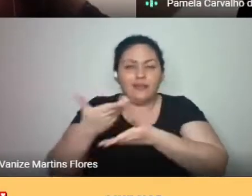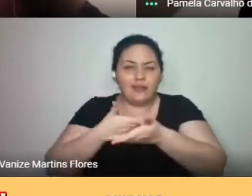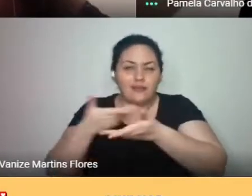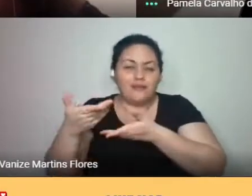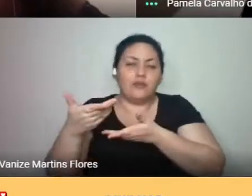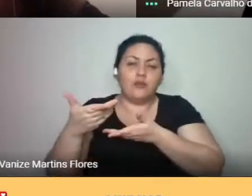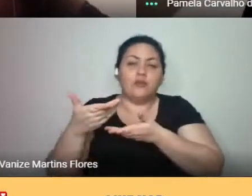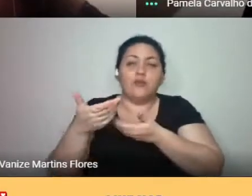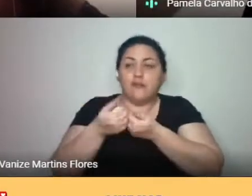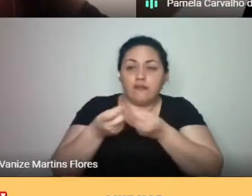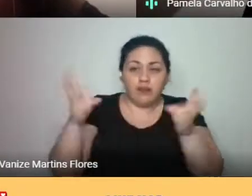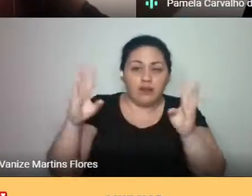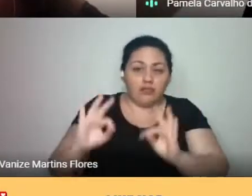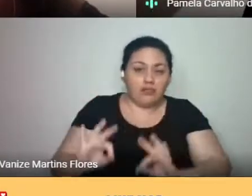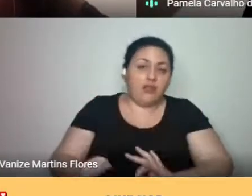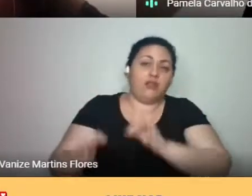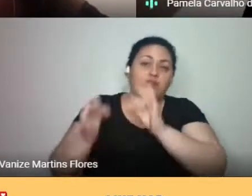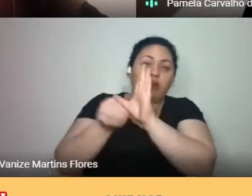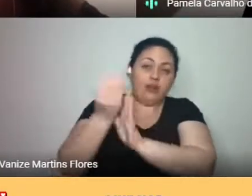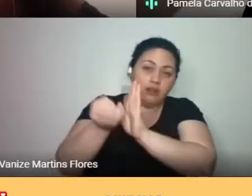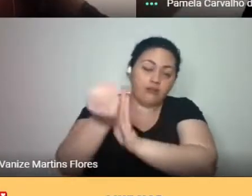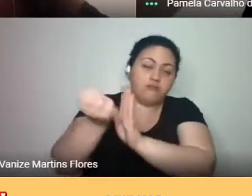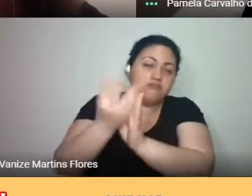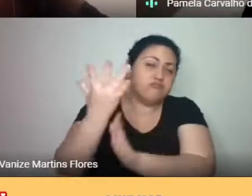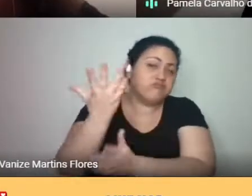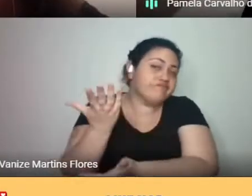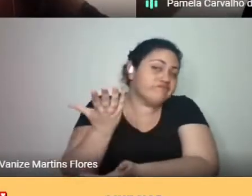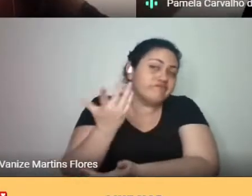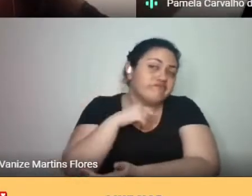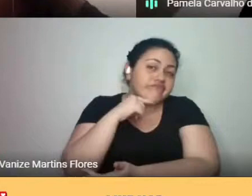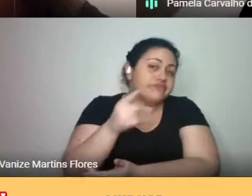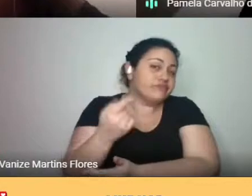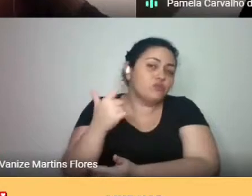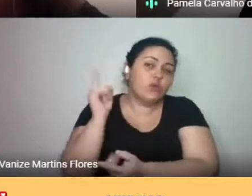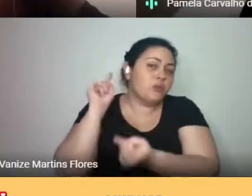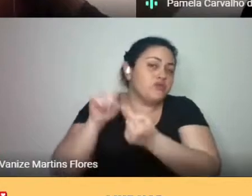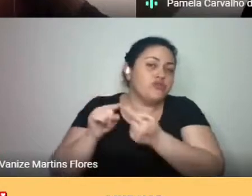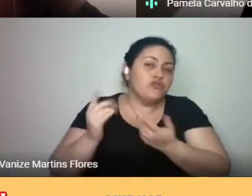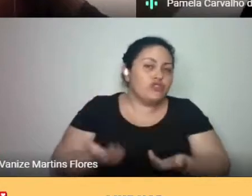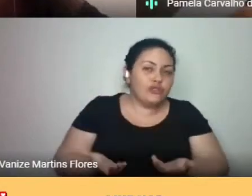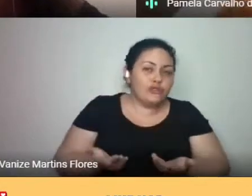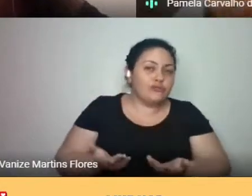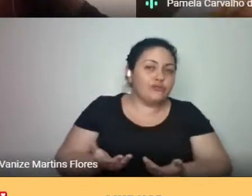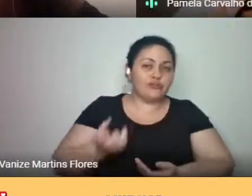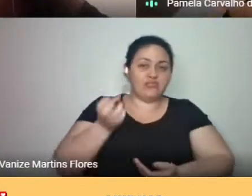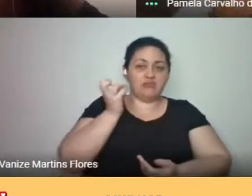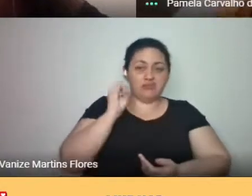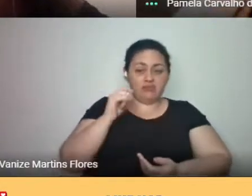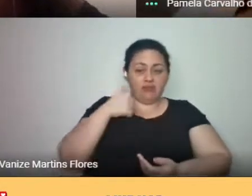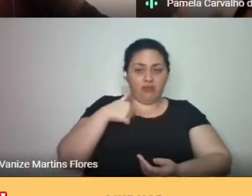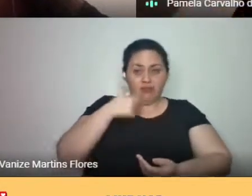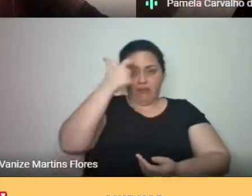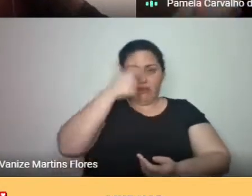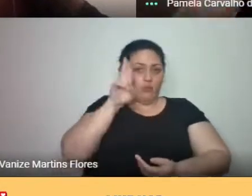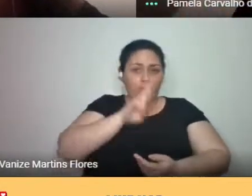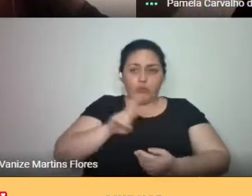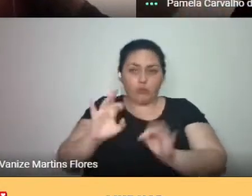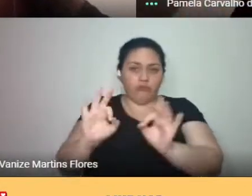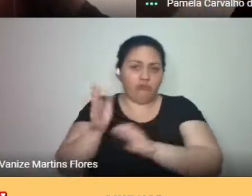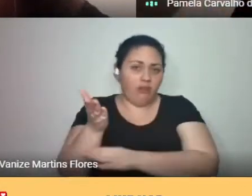elas não tem porquê, né, sem o usuário não tem porquê a mensagem,